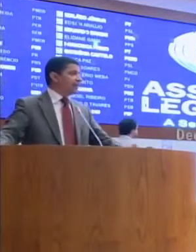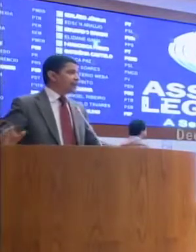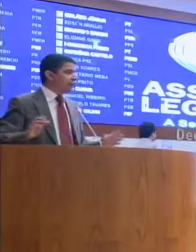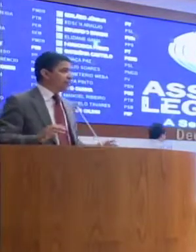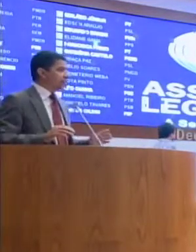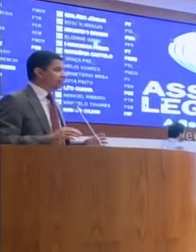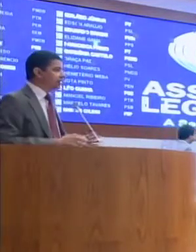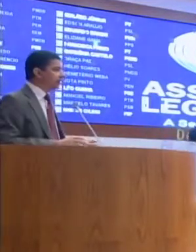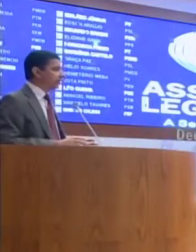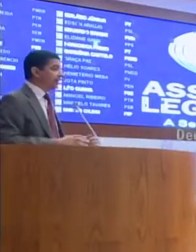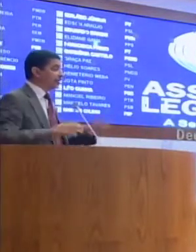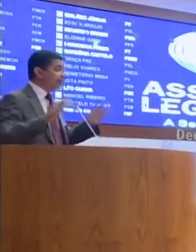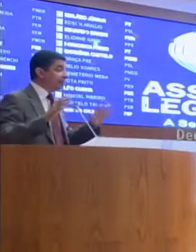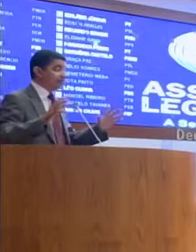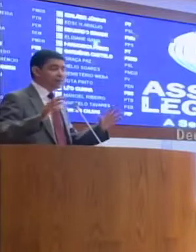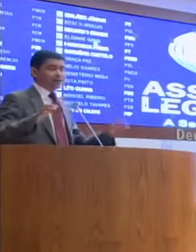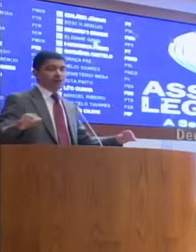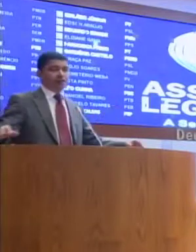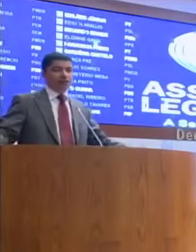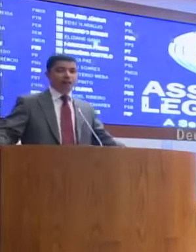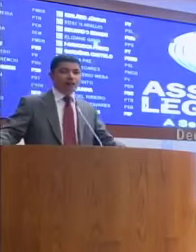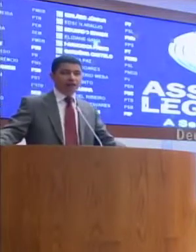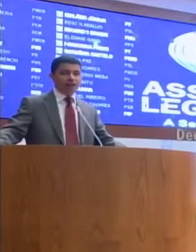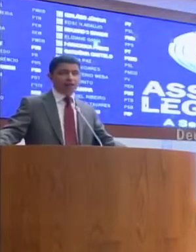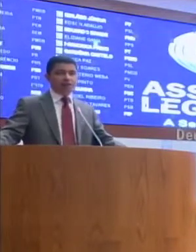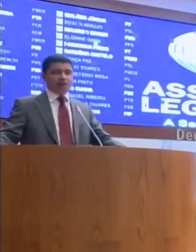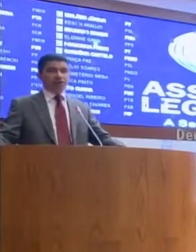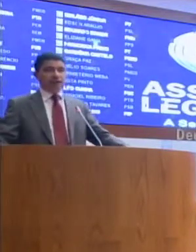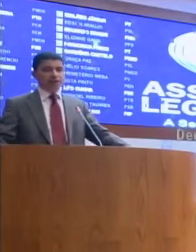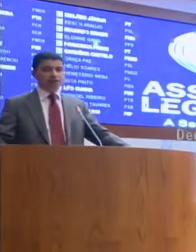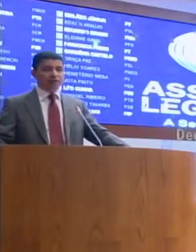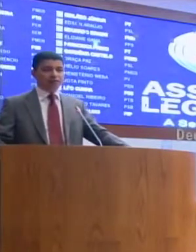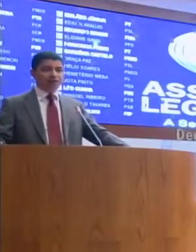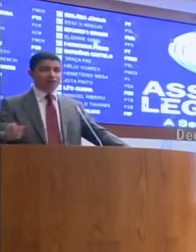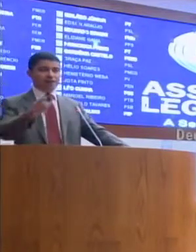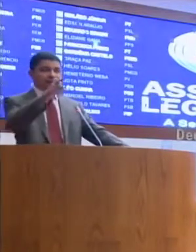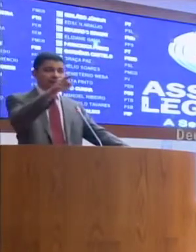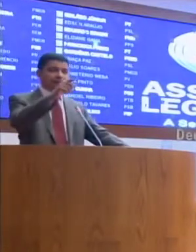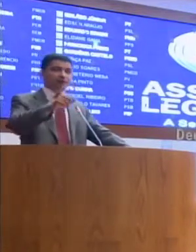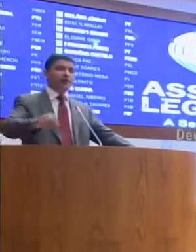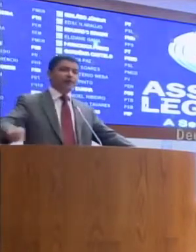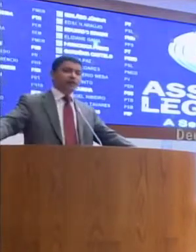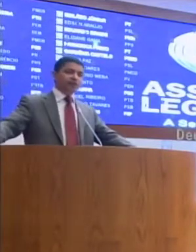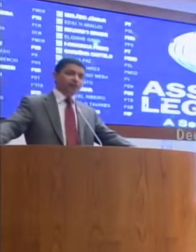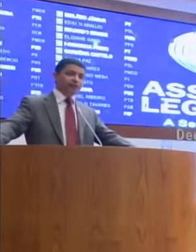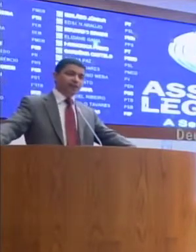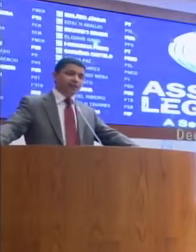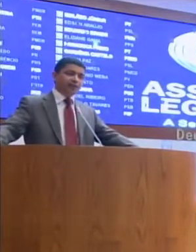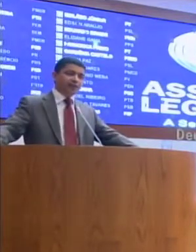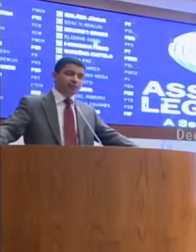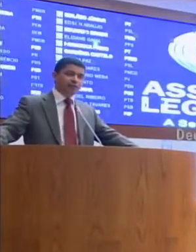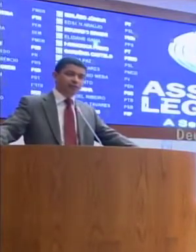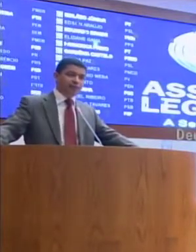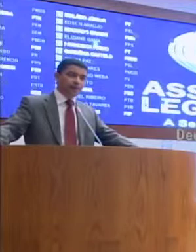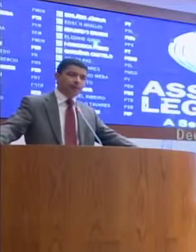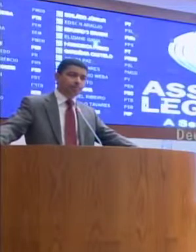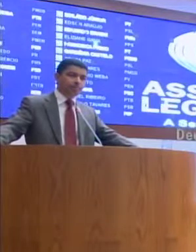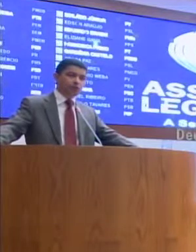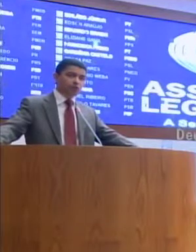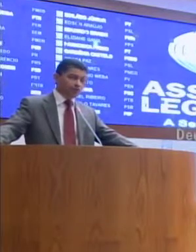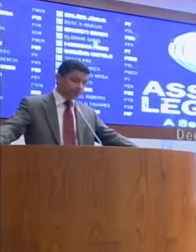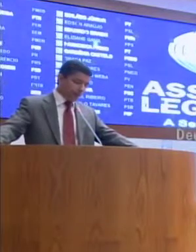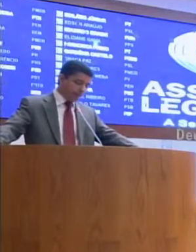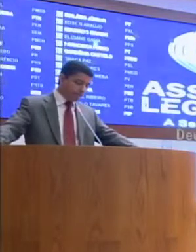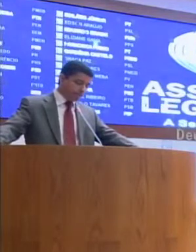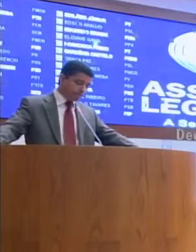as negligências são gritantes em relação a esse caso, deputado César Pires, que já foi secretário de Educação